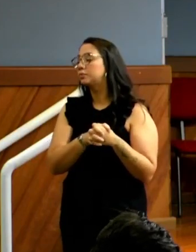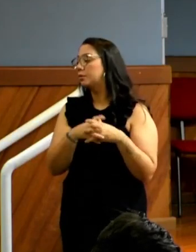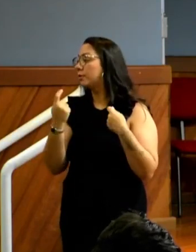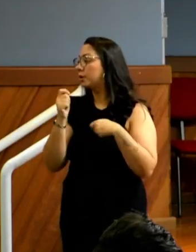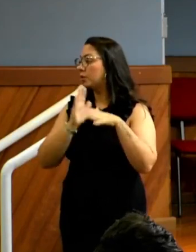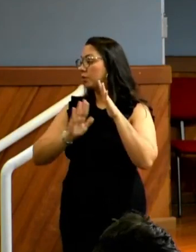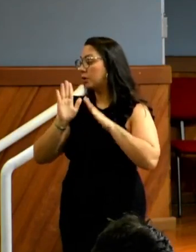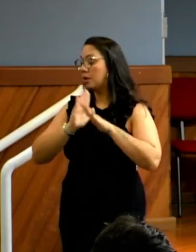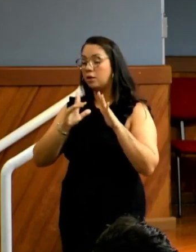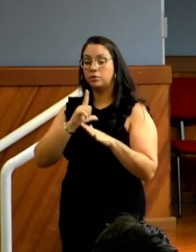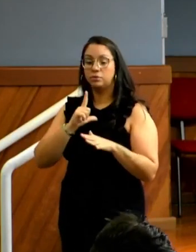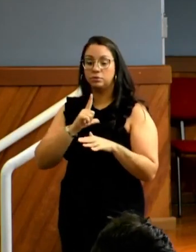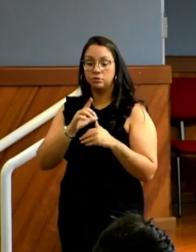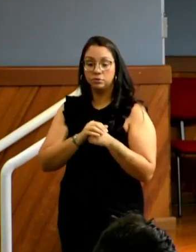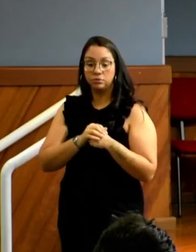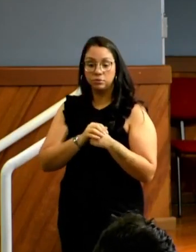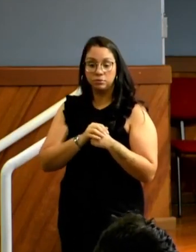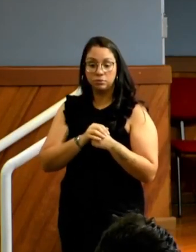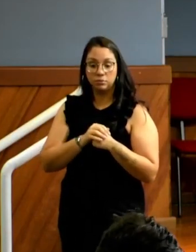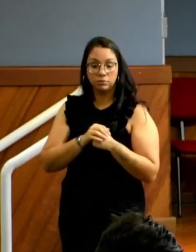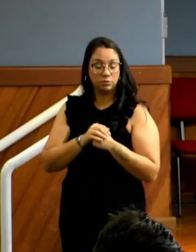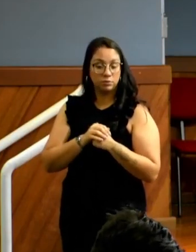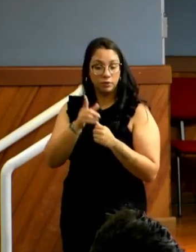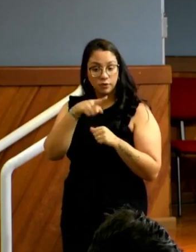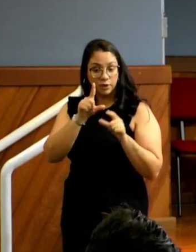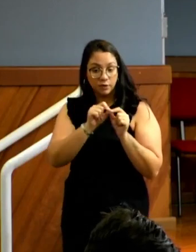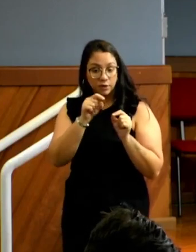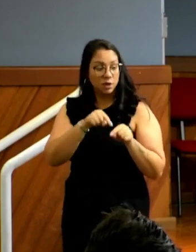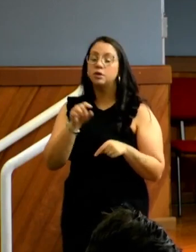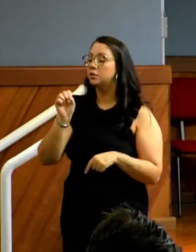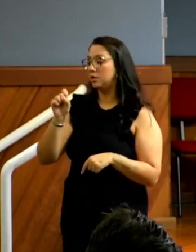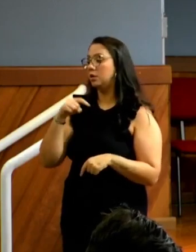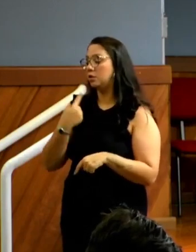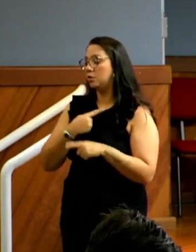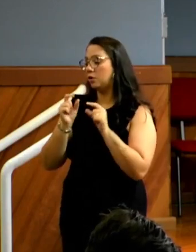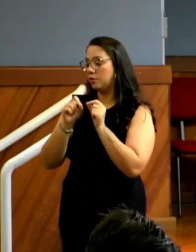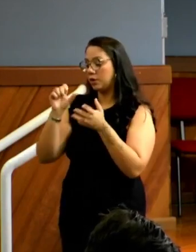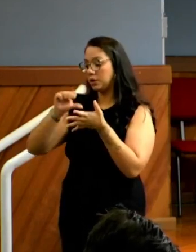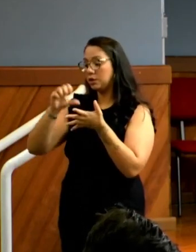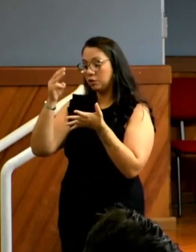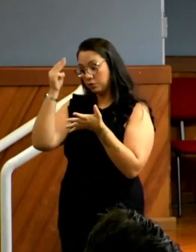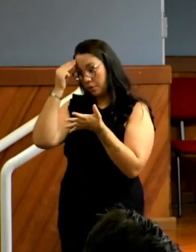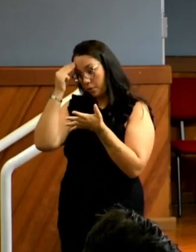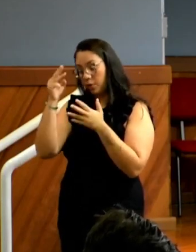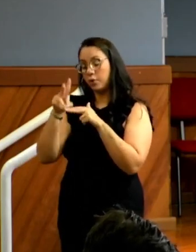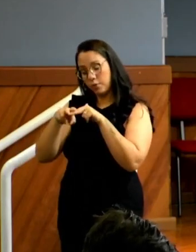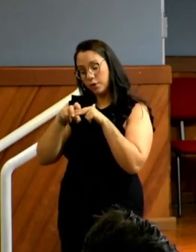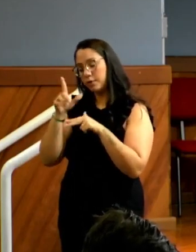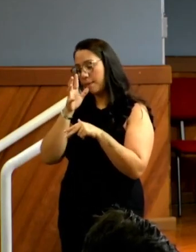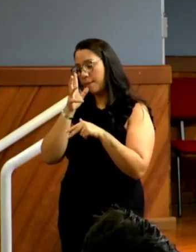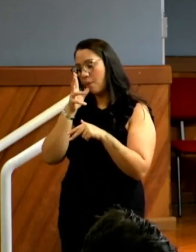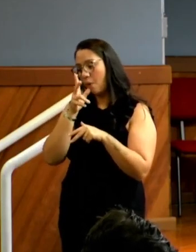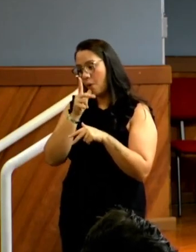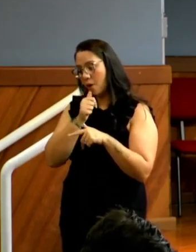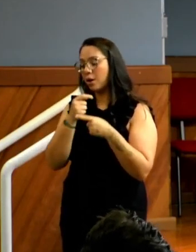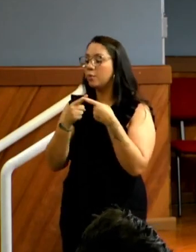gente precisa ter, né, da gestão, no, aqui no CMU a gente mesmo faz. A gente mesmo faz. Por isso que é um trabalho mais lento, né? Porque a